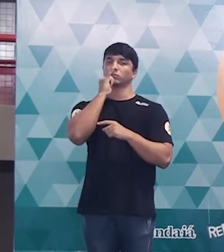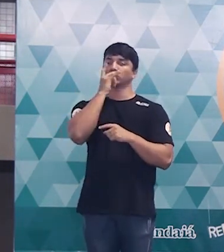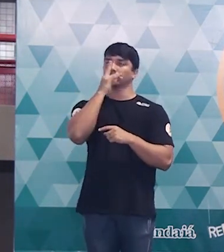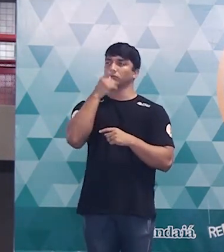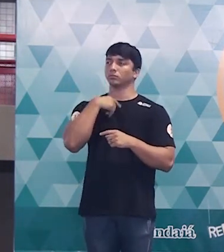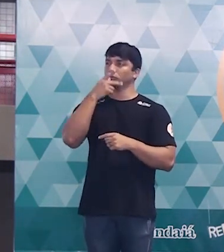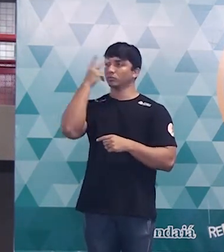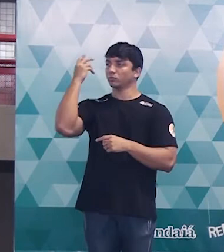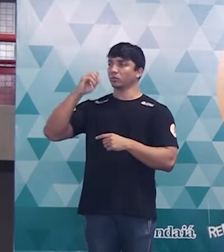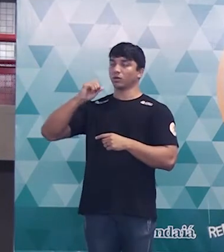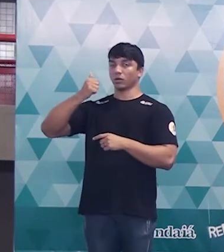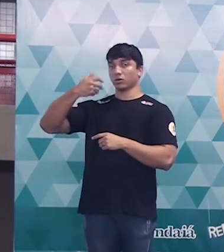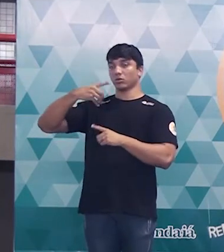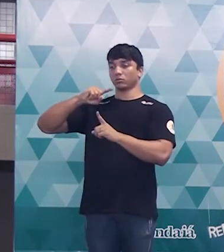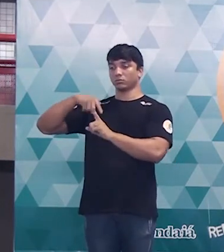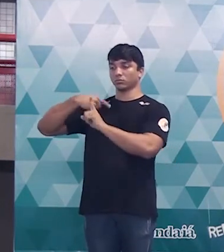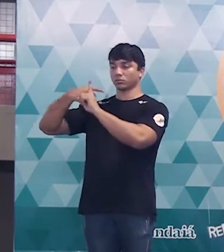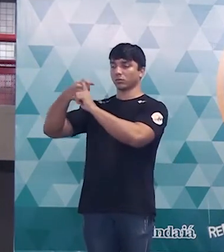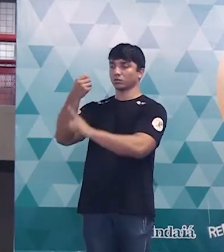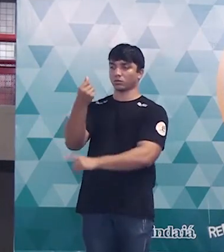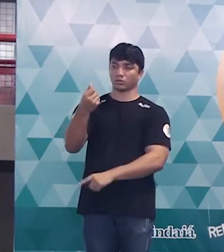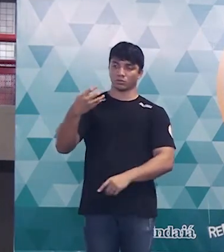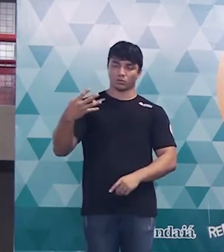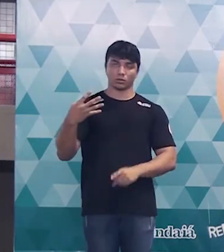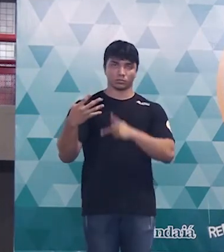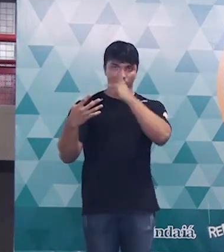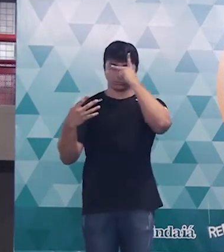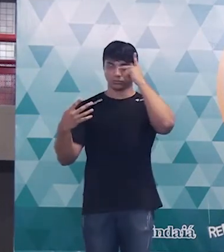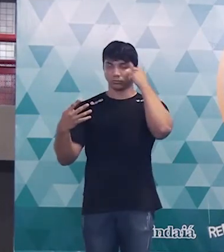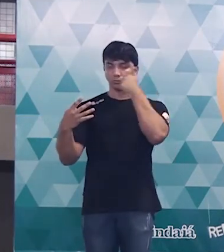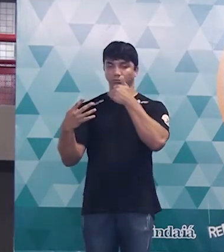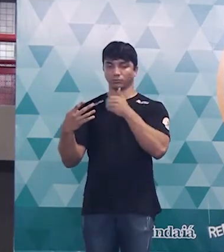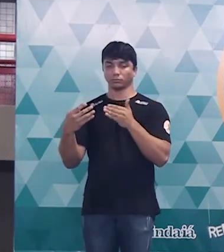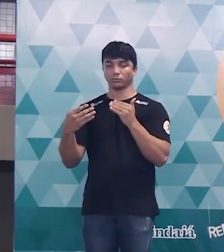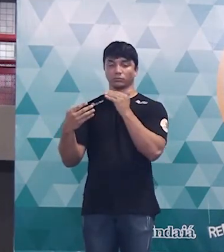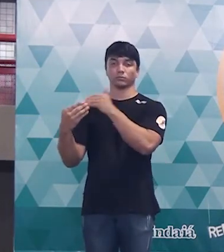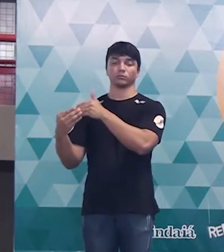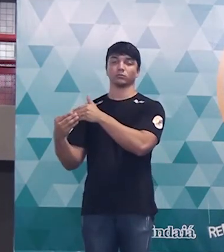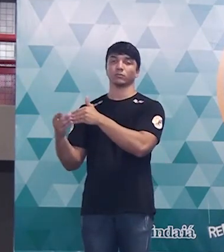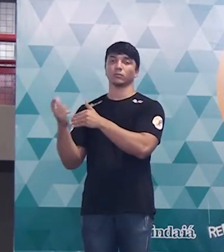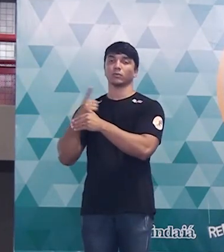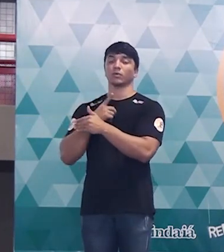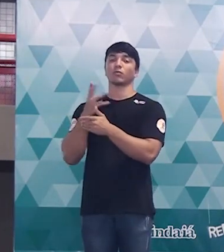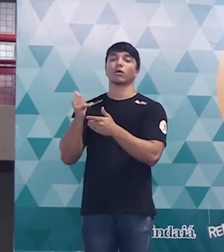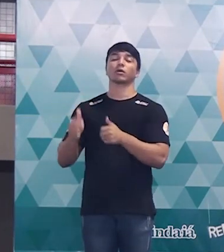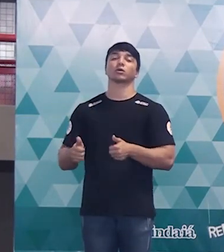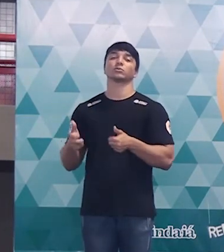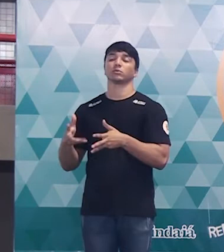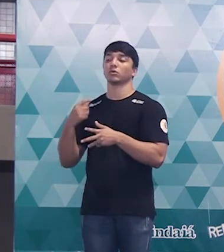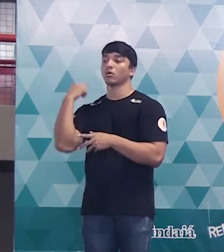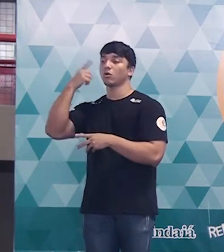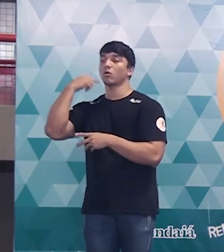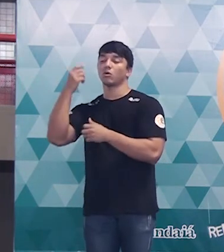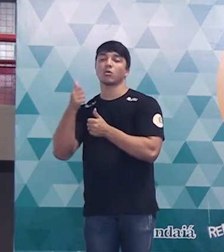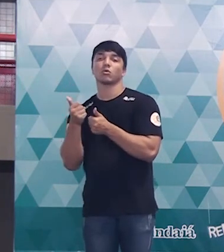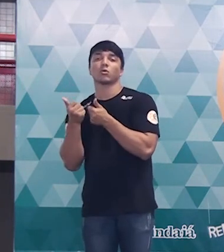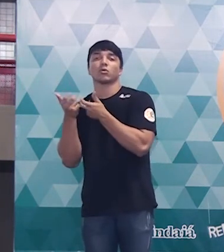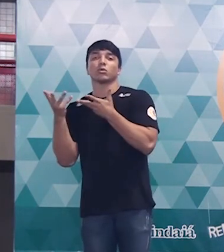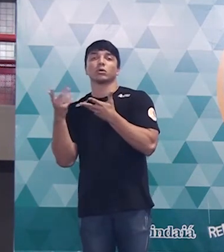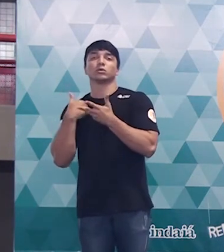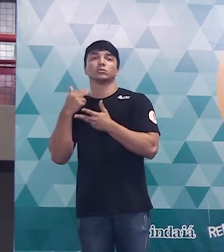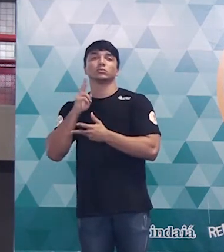aumentei aqueles 14, passei a ter 64 operários, eu vou gastar quantas horas de